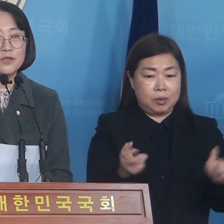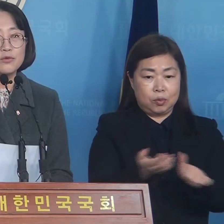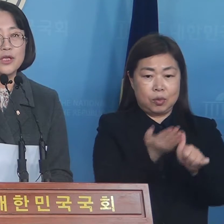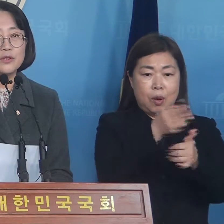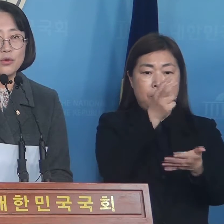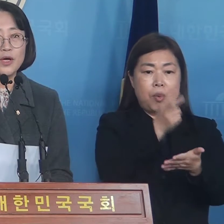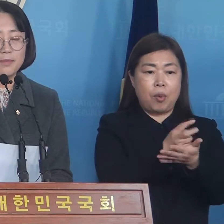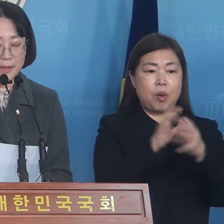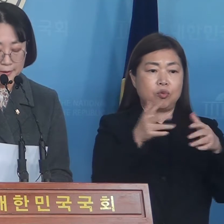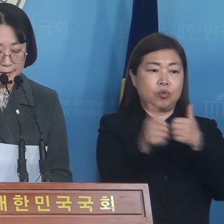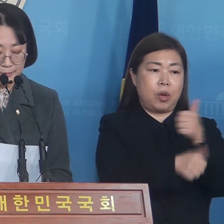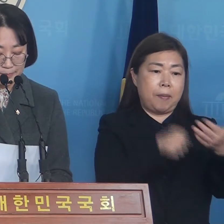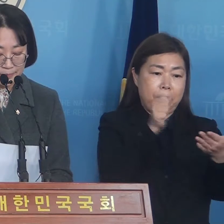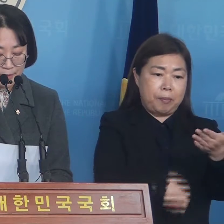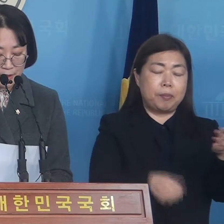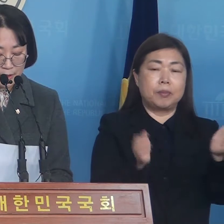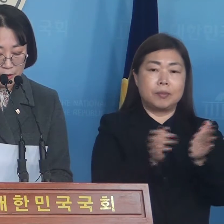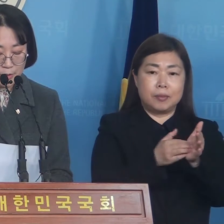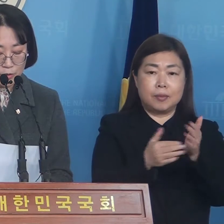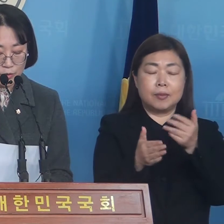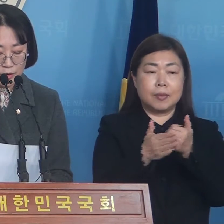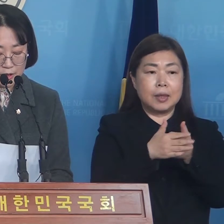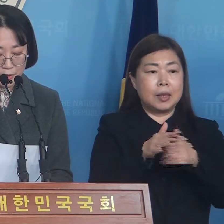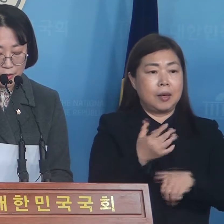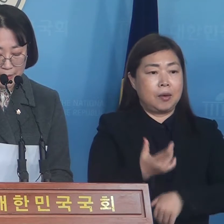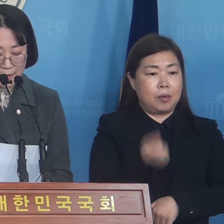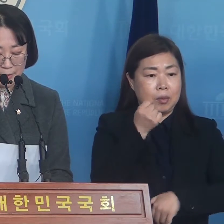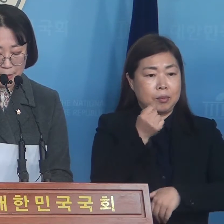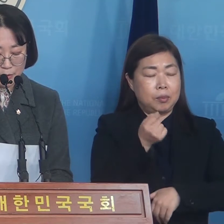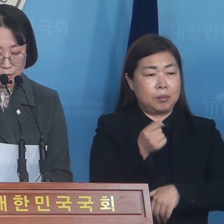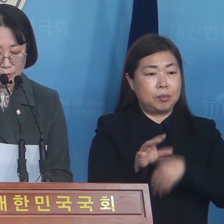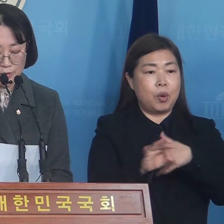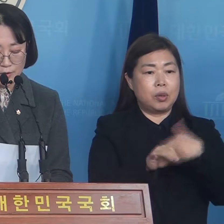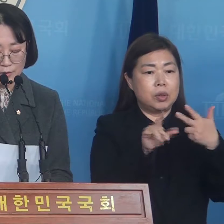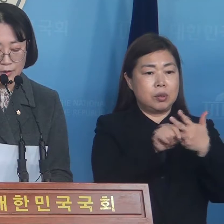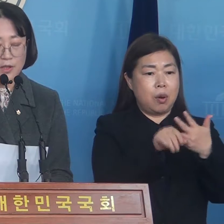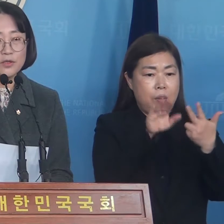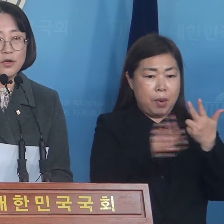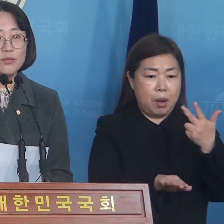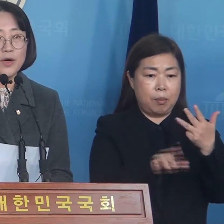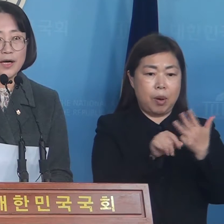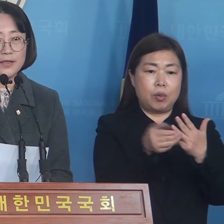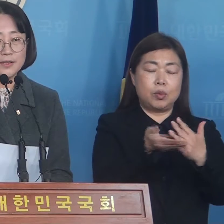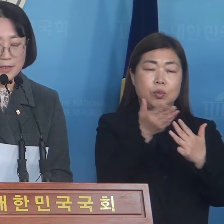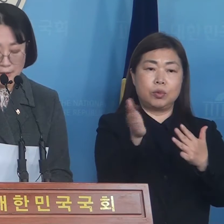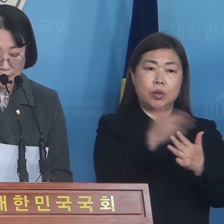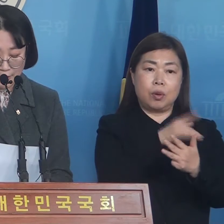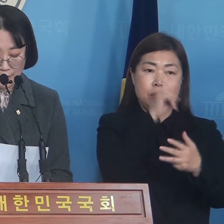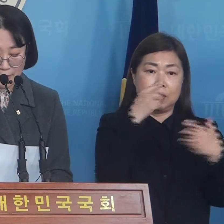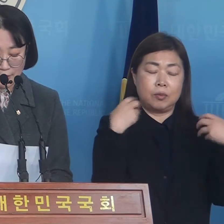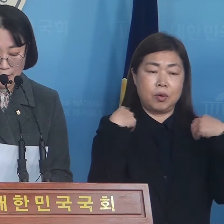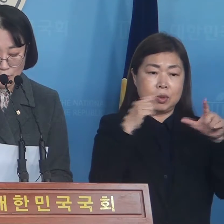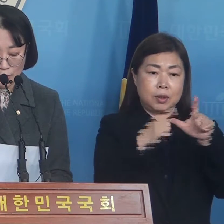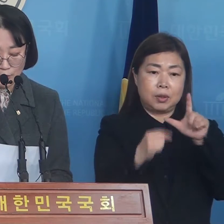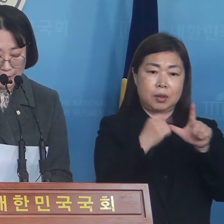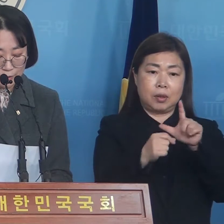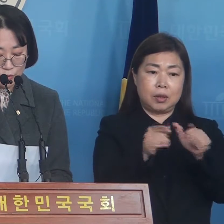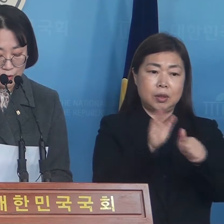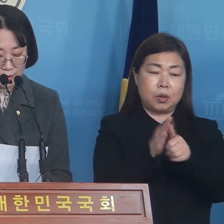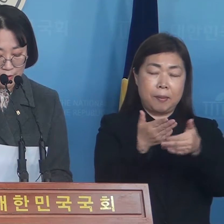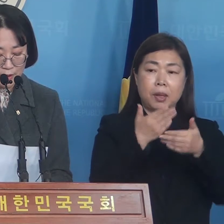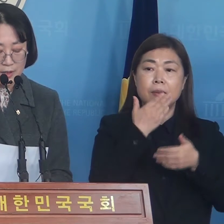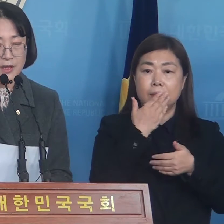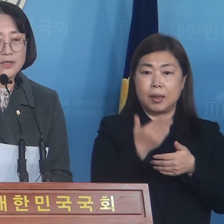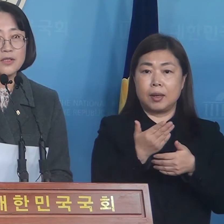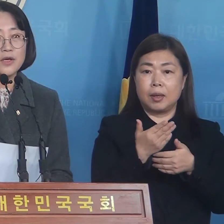육성법이 이 국회를 통과한 만큼 이르면 오늘 7월 말 8월 초부터는 정부와 지자체의 지원을 받을